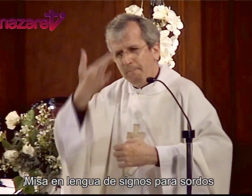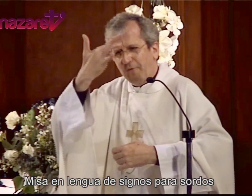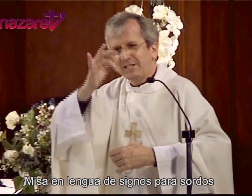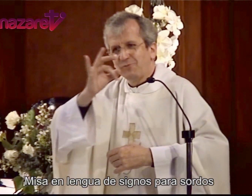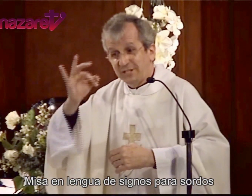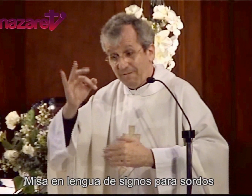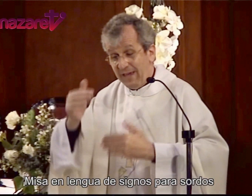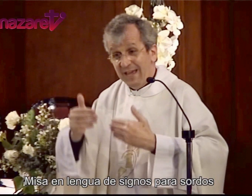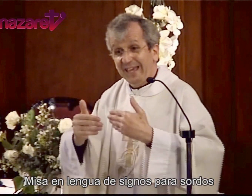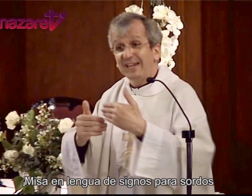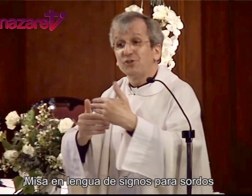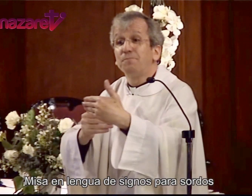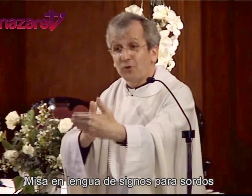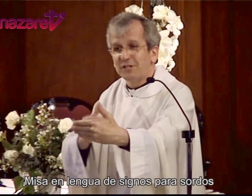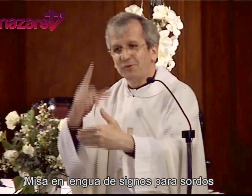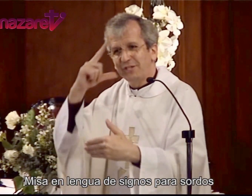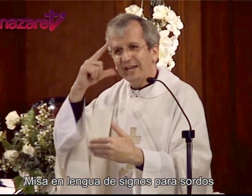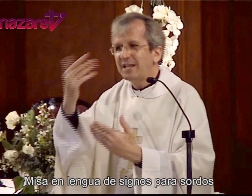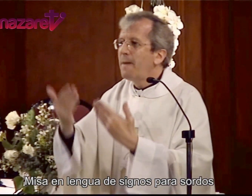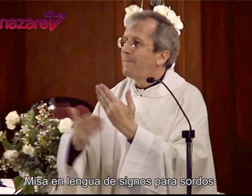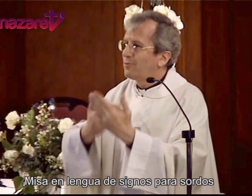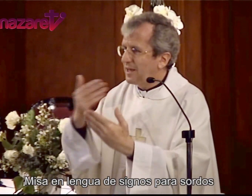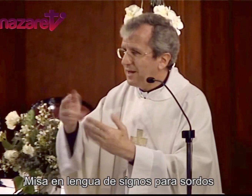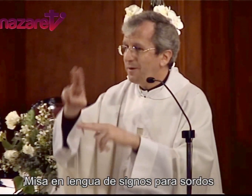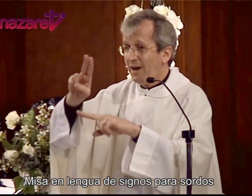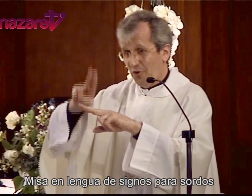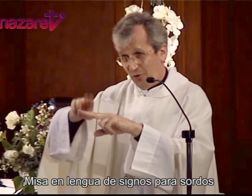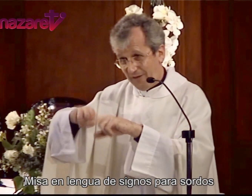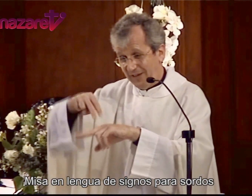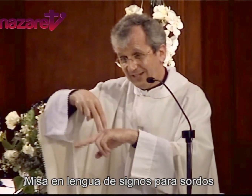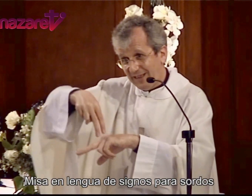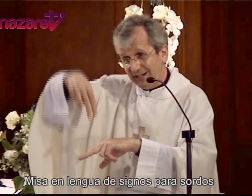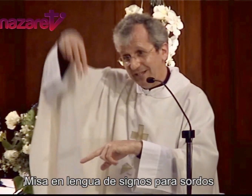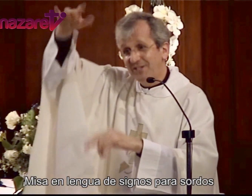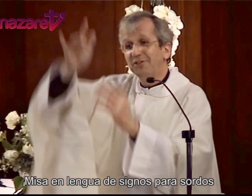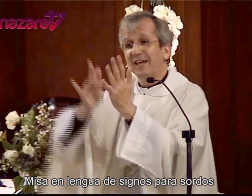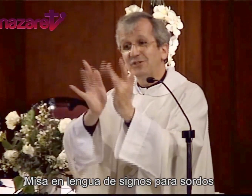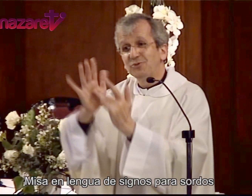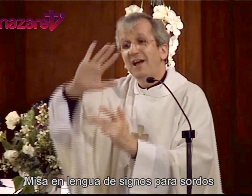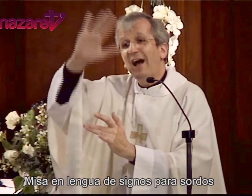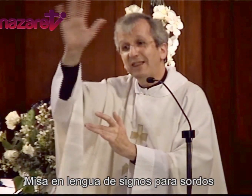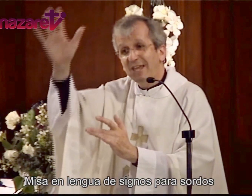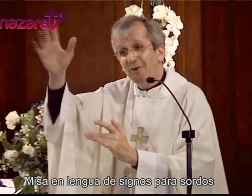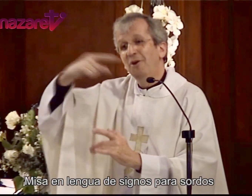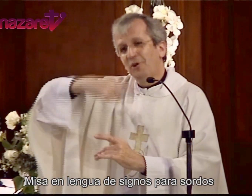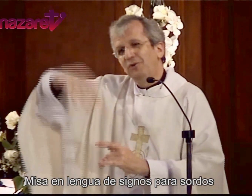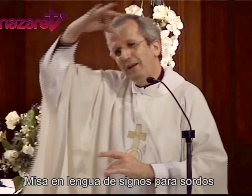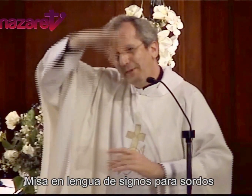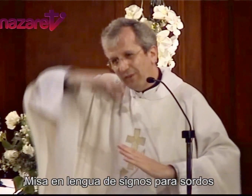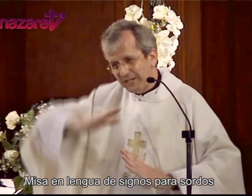Profesemos esa fe Que en esos próximos días Vamos a celebrar Con la fiesta De la ascensión De Jesús Al cielo Con el envío Del